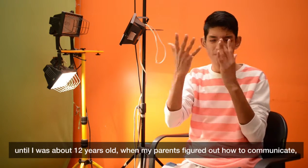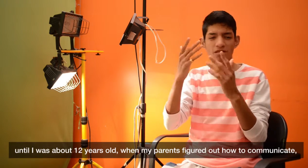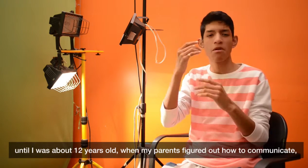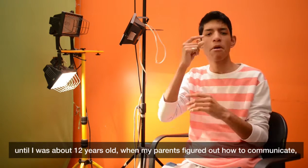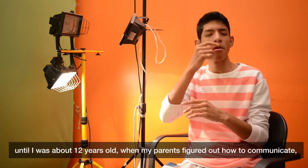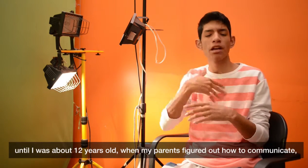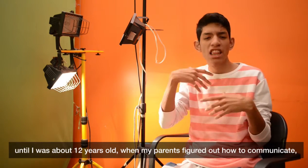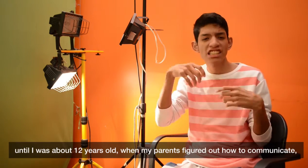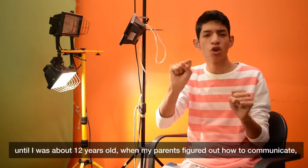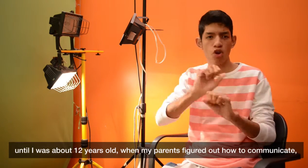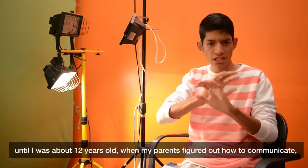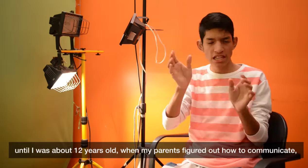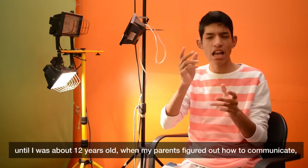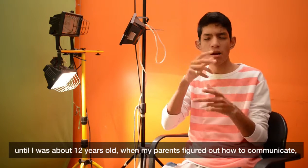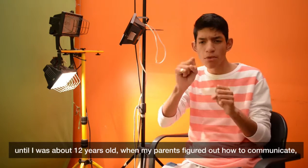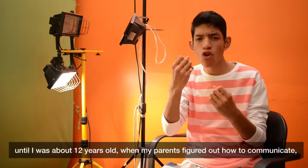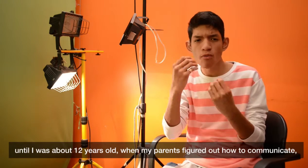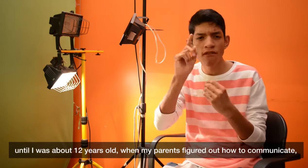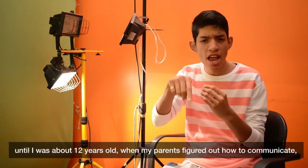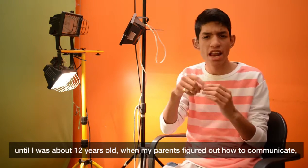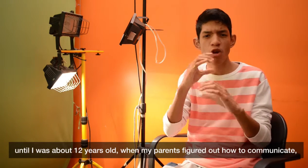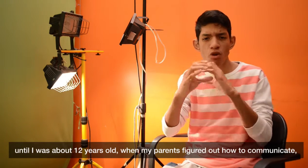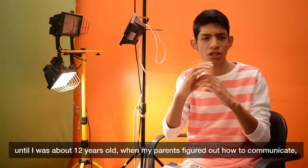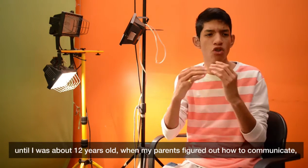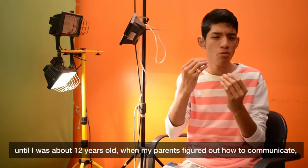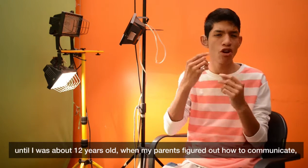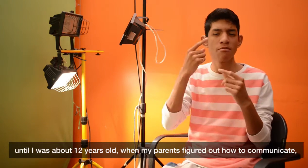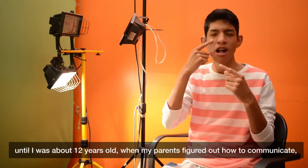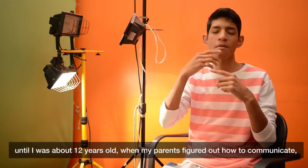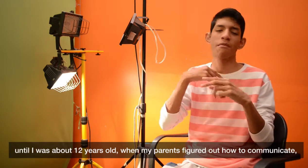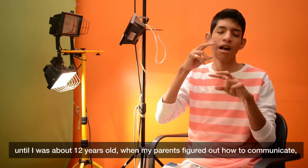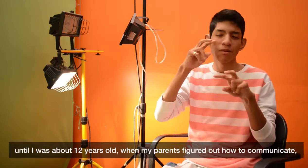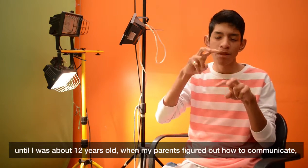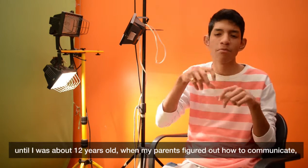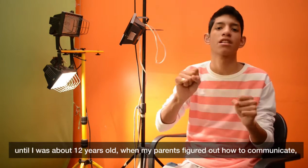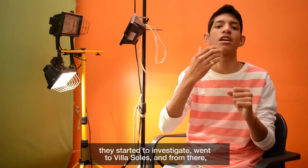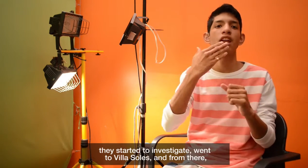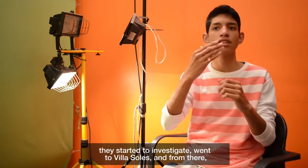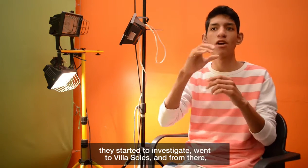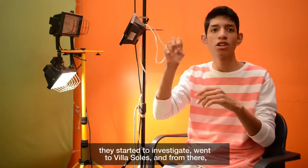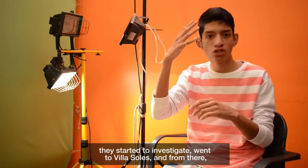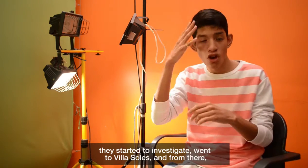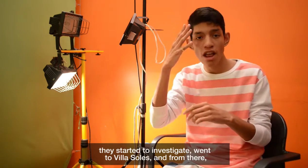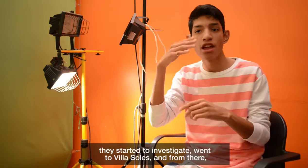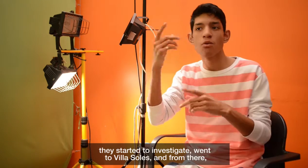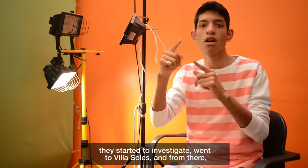12 años aproximadamente, mis papás descubrieron cómo era el tema de la comunicación. Bueno, mi mamá y mi papá empezaron a investigar bien, fueron